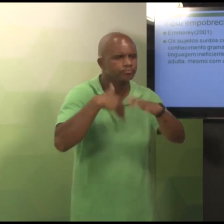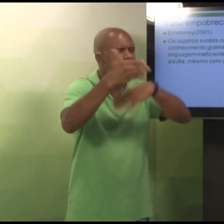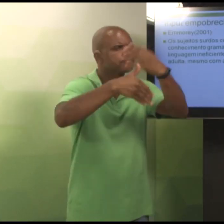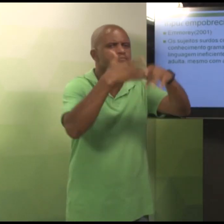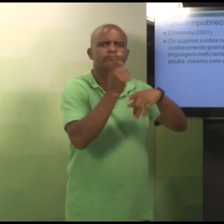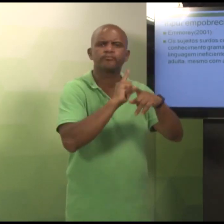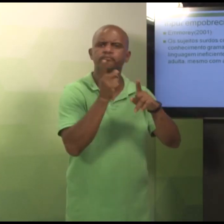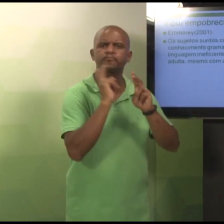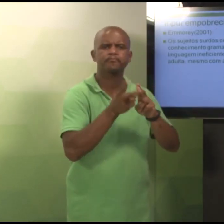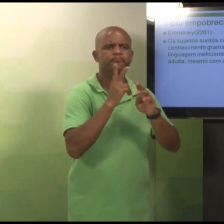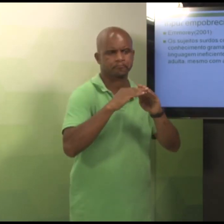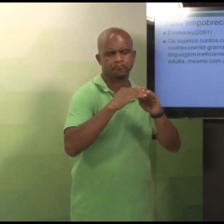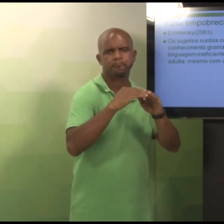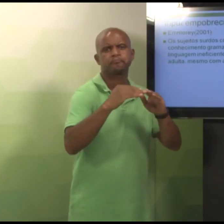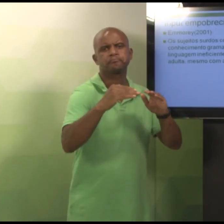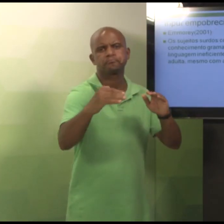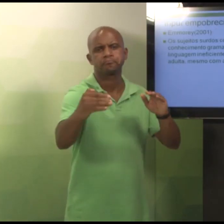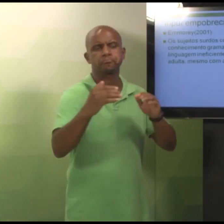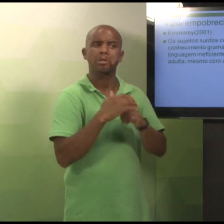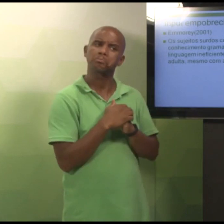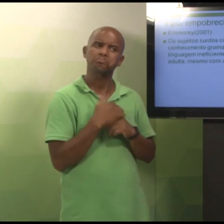atrasam no desenvolvimento da língua, e com isso